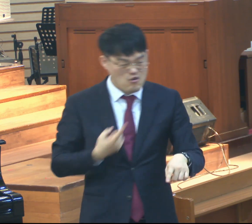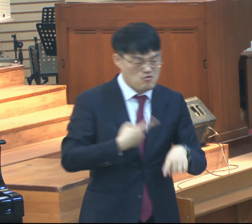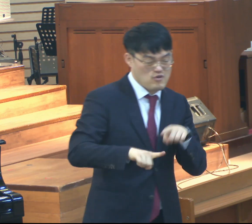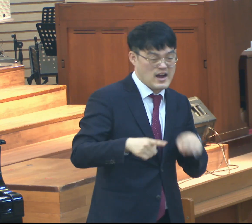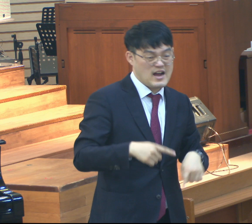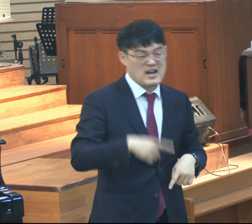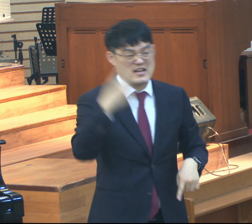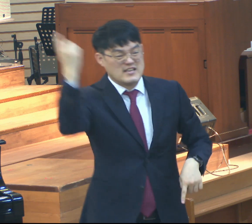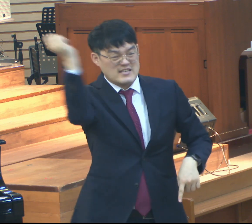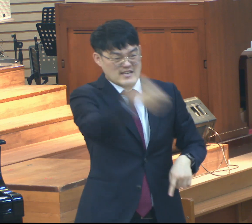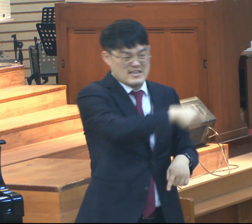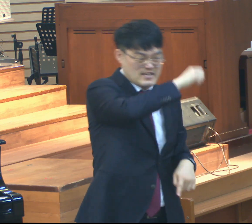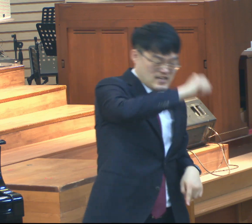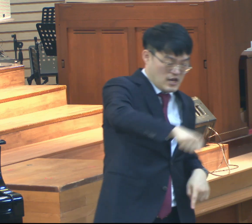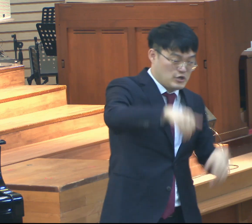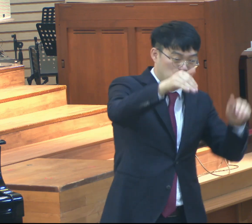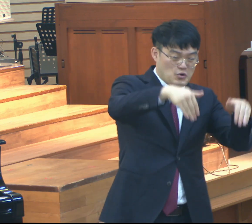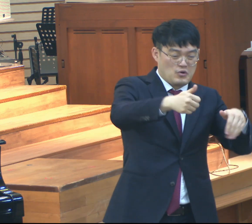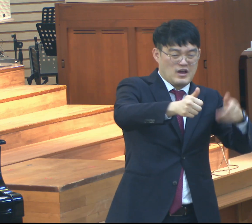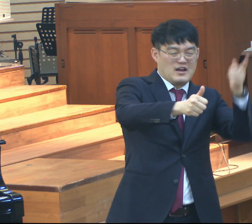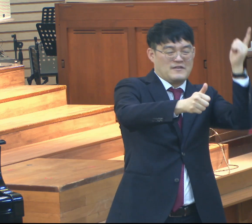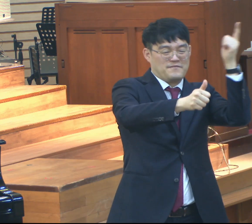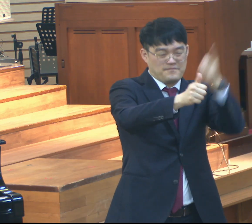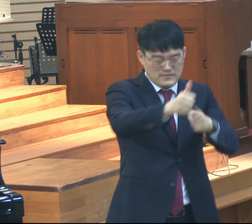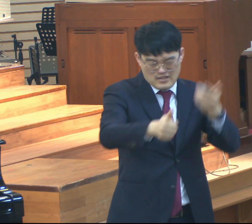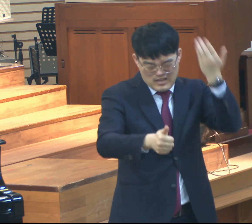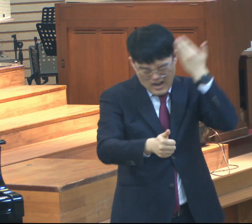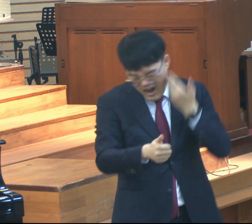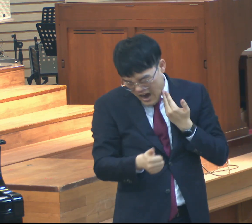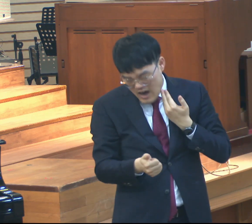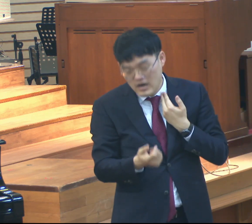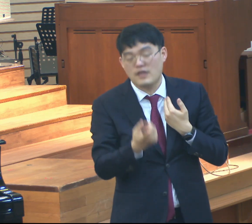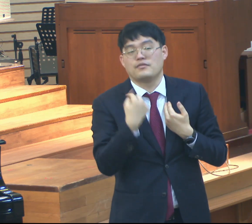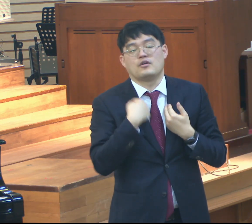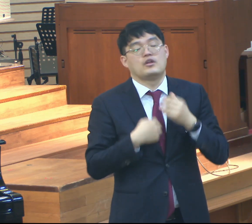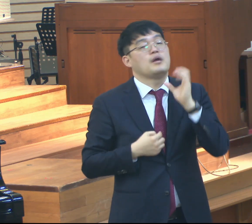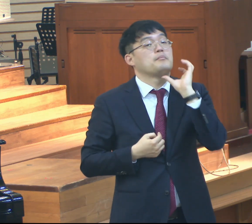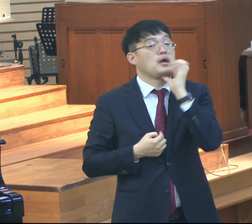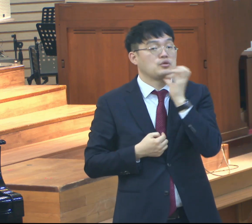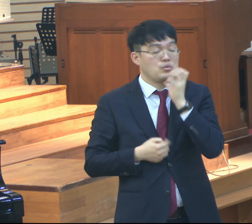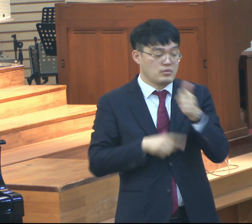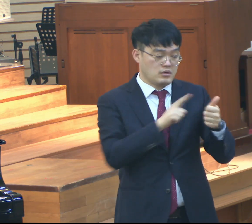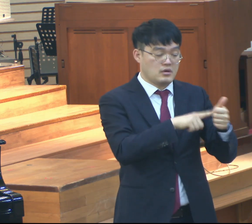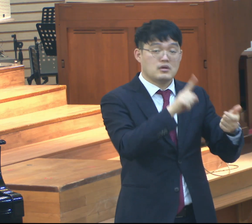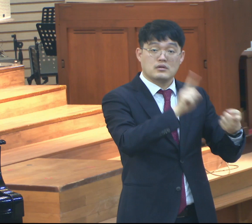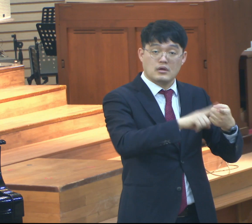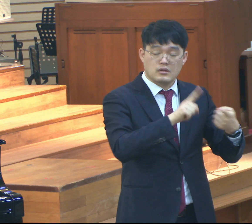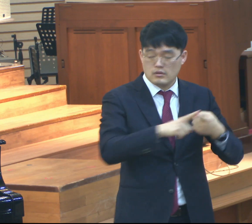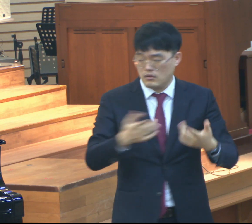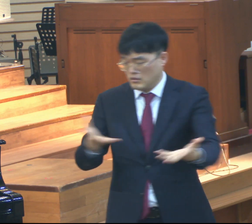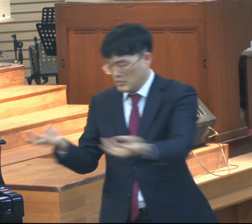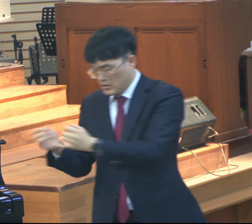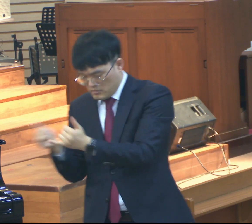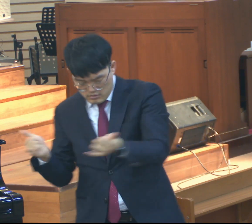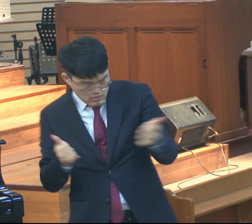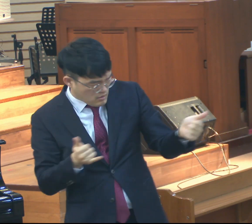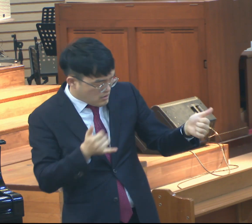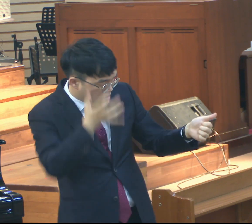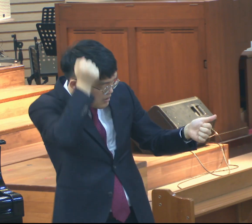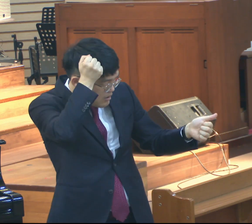종의 귀를 잘라서 문제를 일으켰던 사람을 많은 사람들이 보고 있었을 것입니다. 예수의 제자라고 하면 그